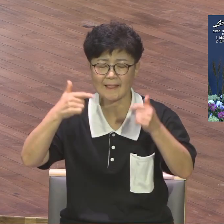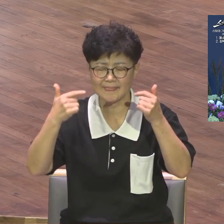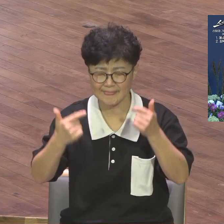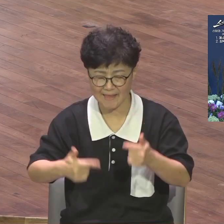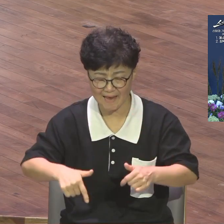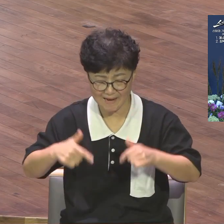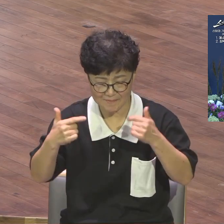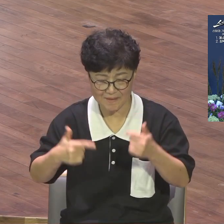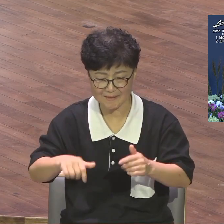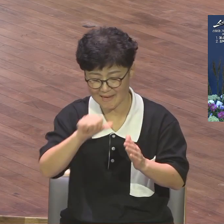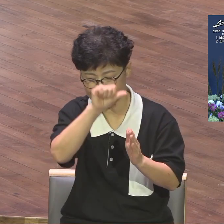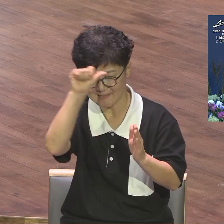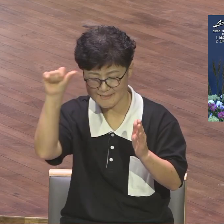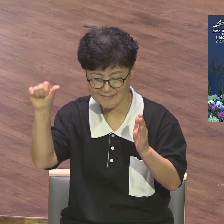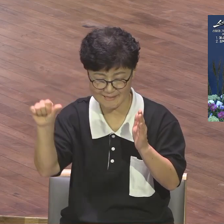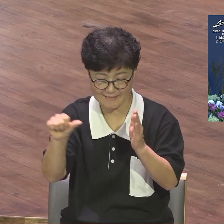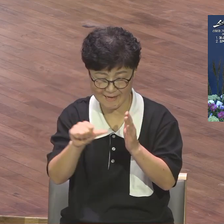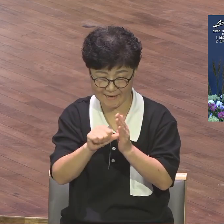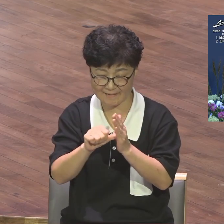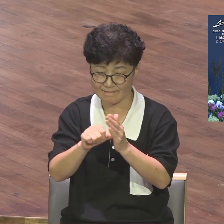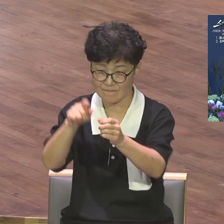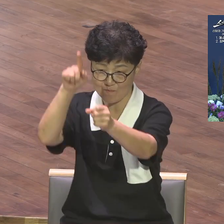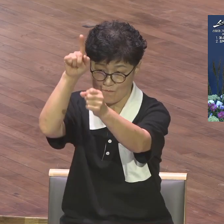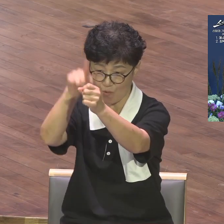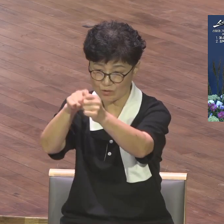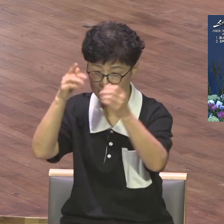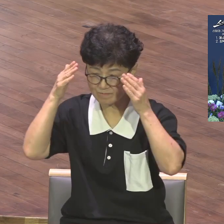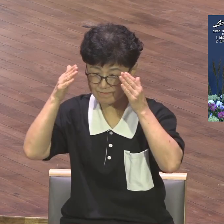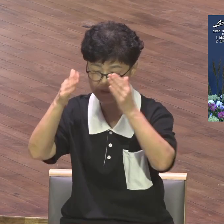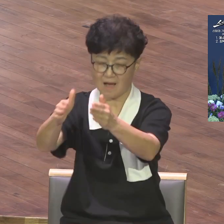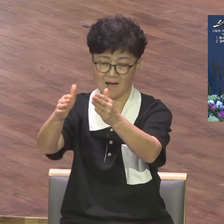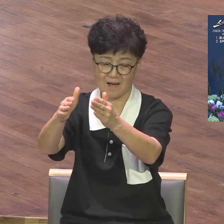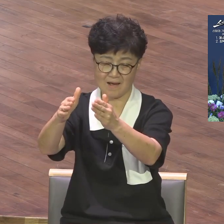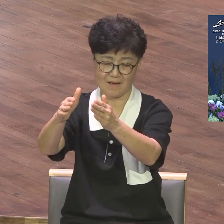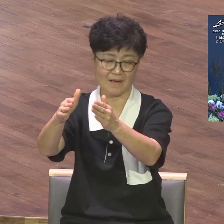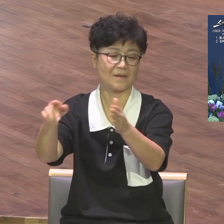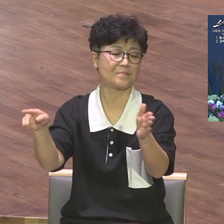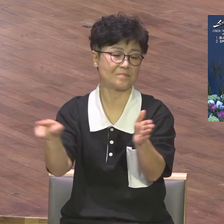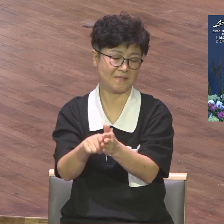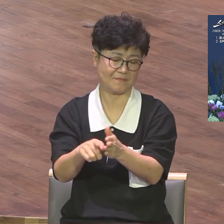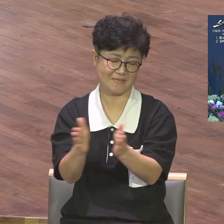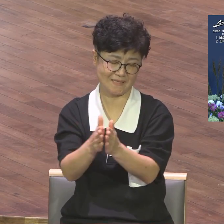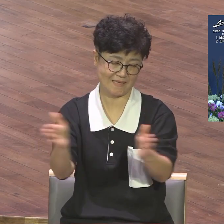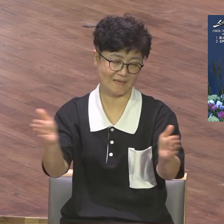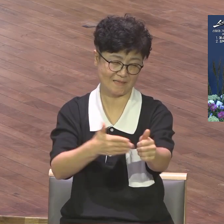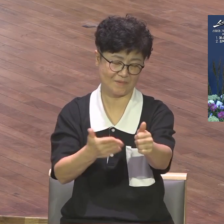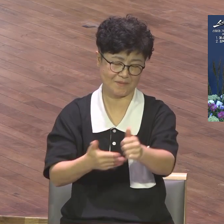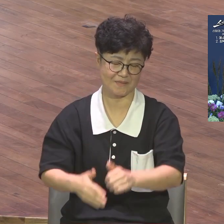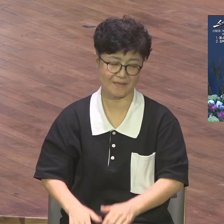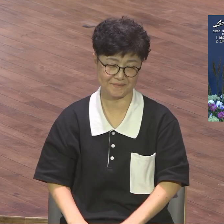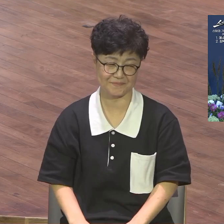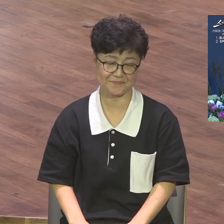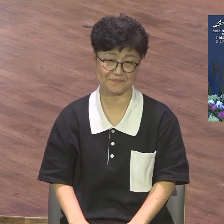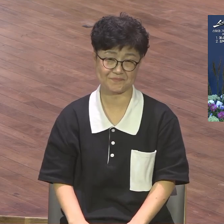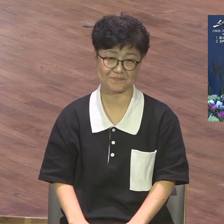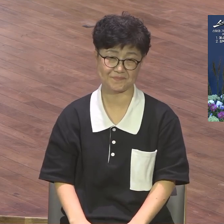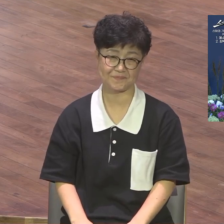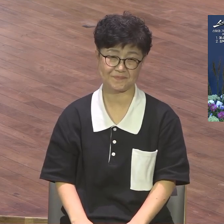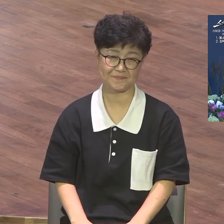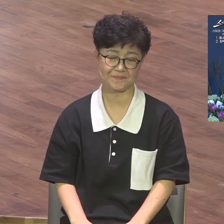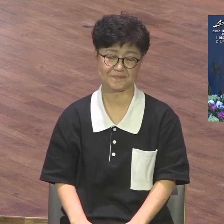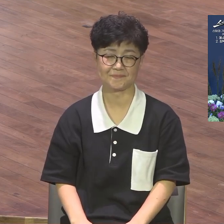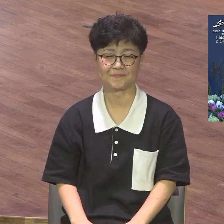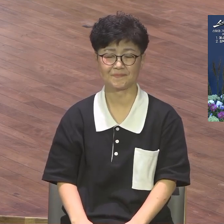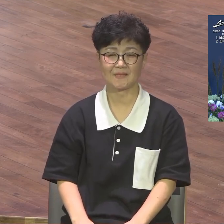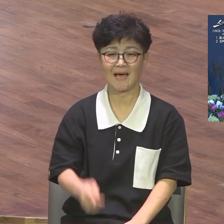표대가 바뀌어지는 믿음의 시작이 있으시기를 바랍니다. 러시아 문호인 톨스토이가 나의